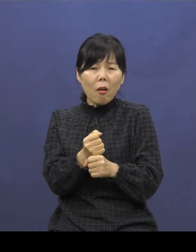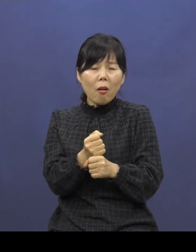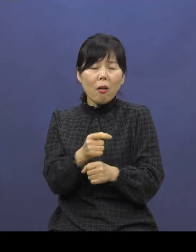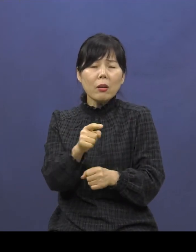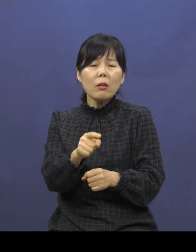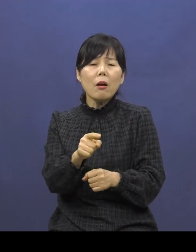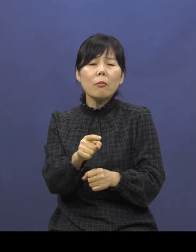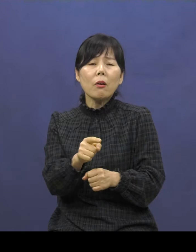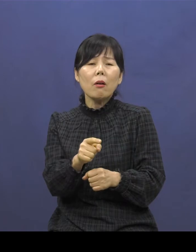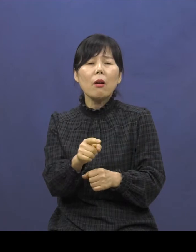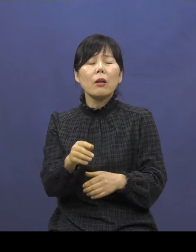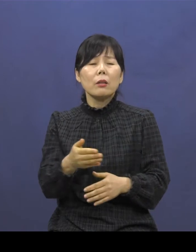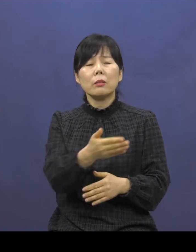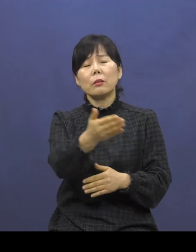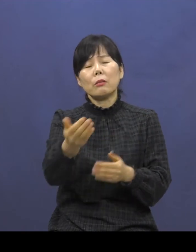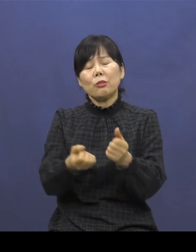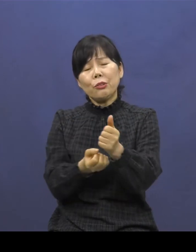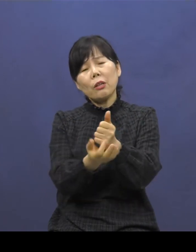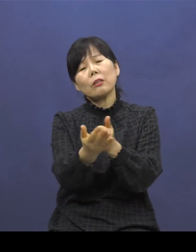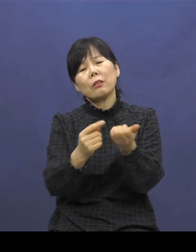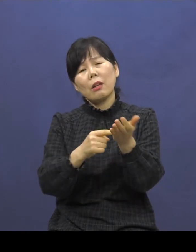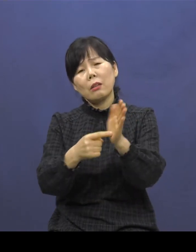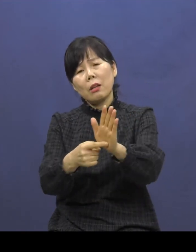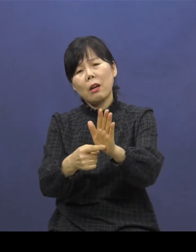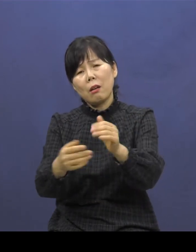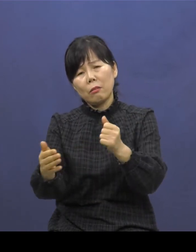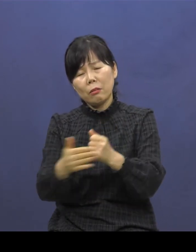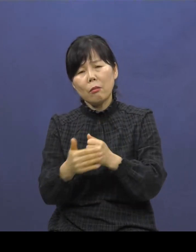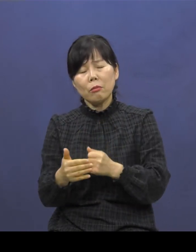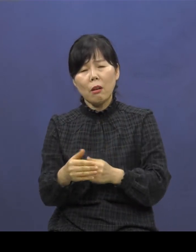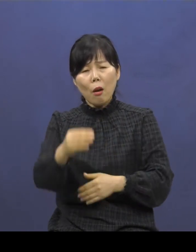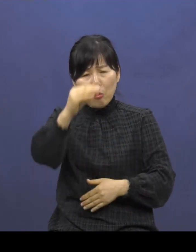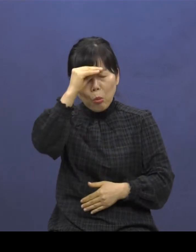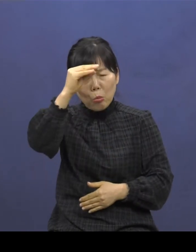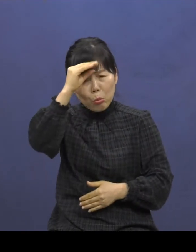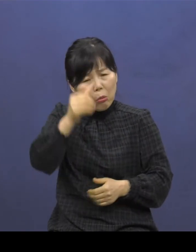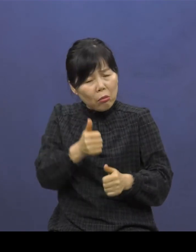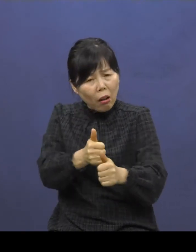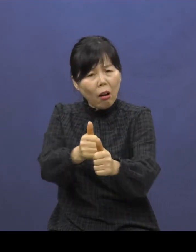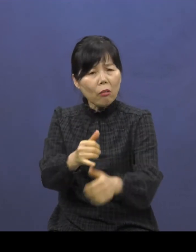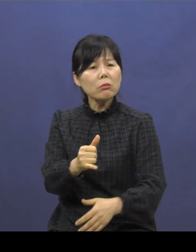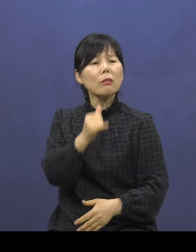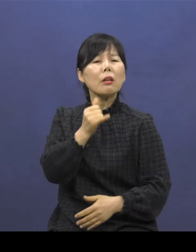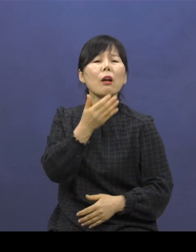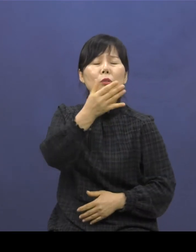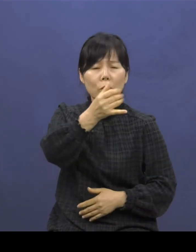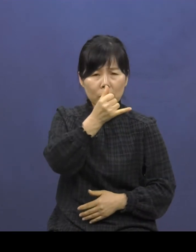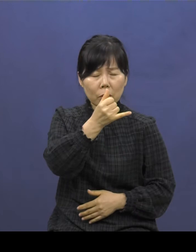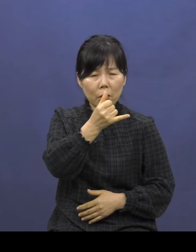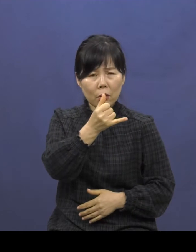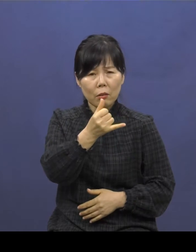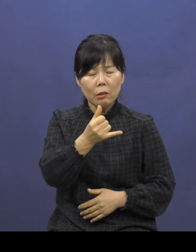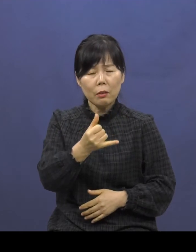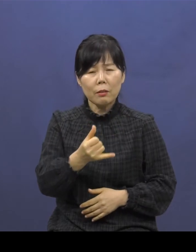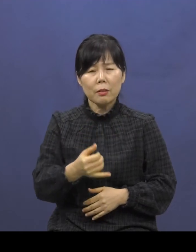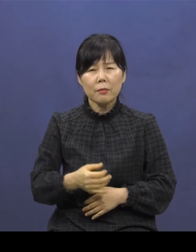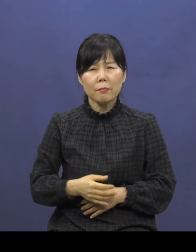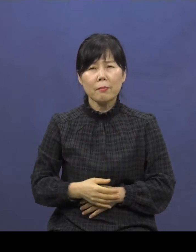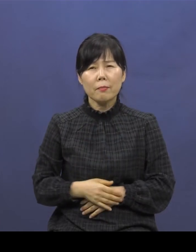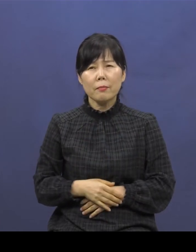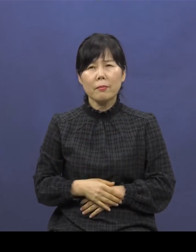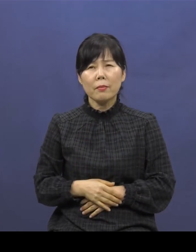미워하면요, 그들은 못 버팁니다. 더 이상 그들은 더 못 견딘다고요. 그 사망에 그냥 들어갈 수밖에 없어요.